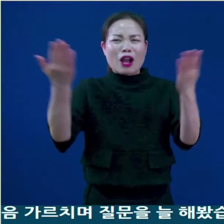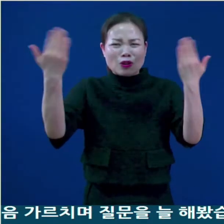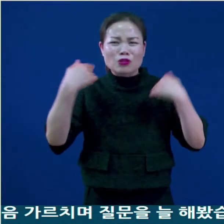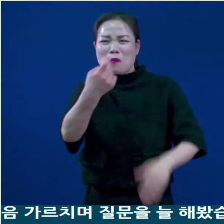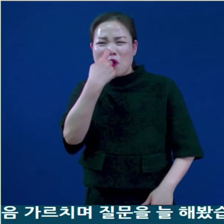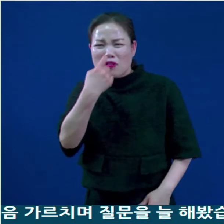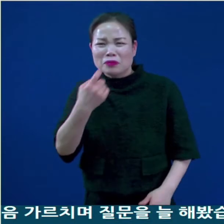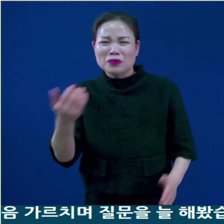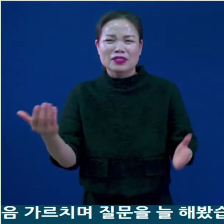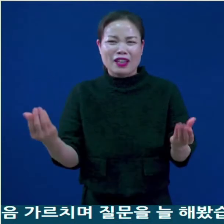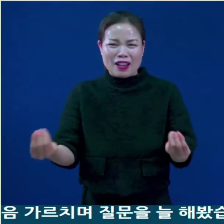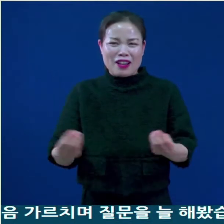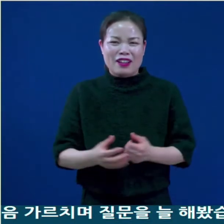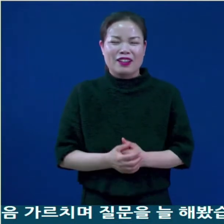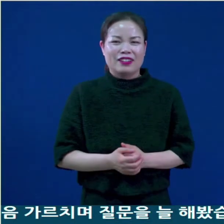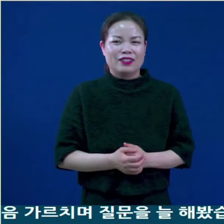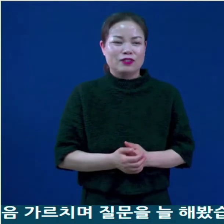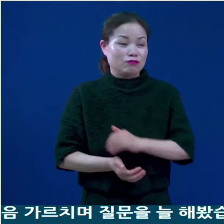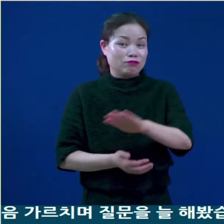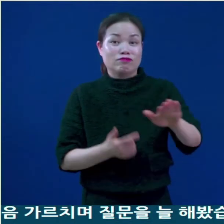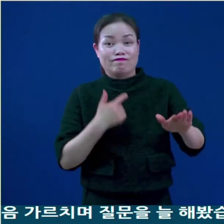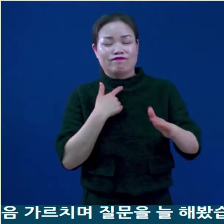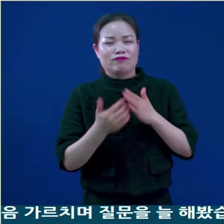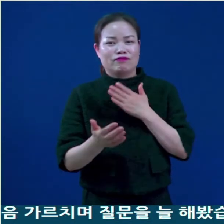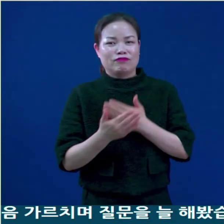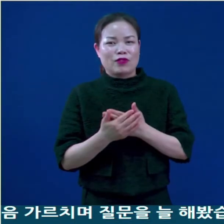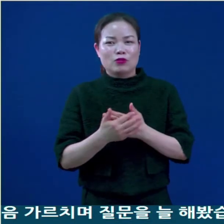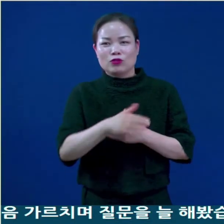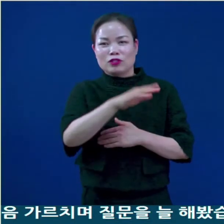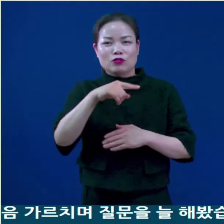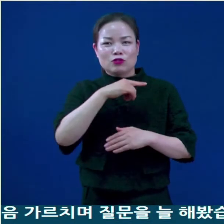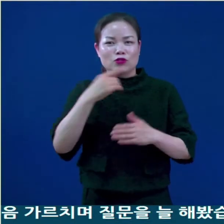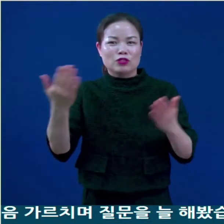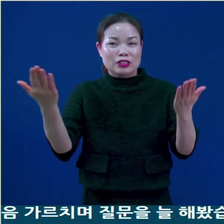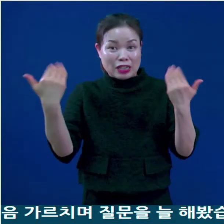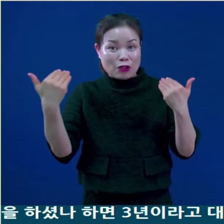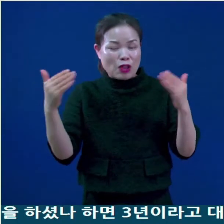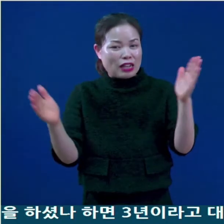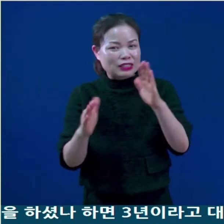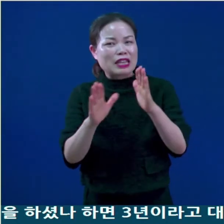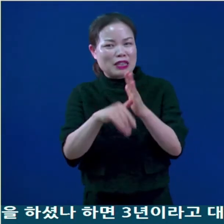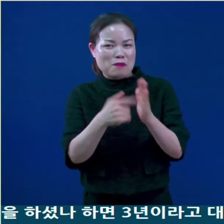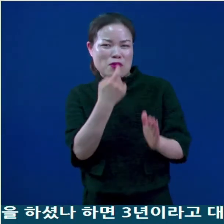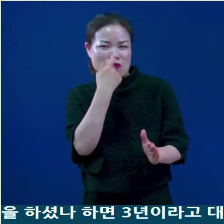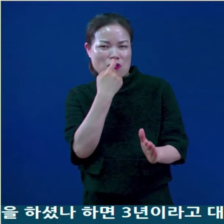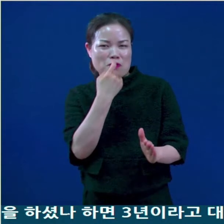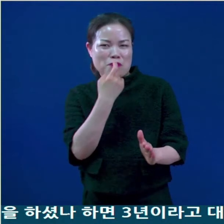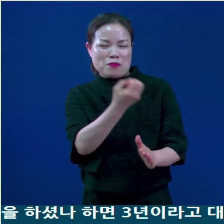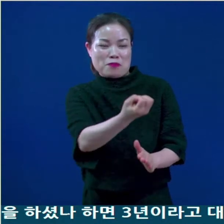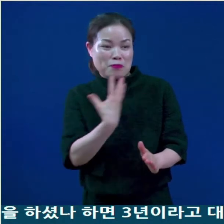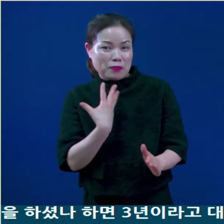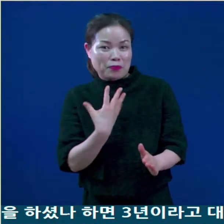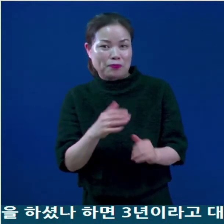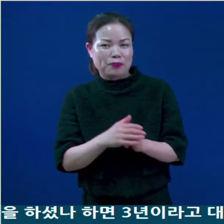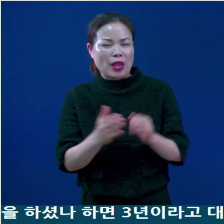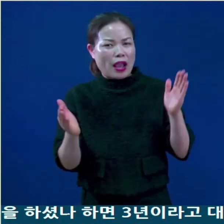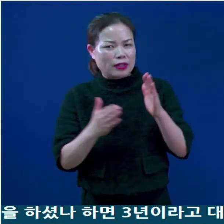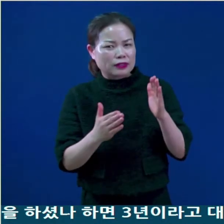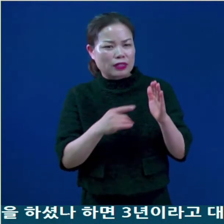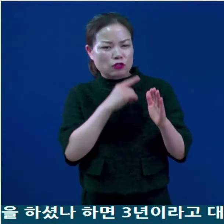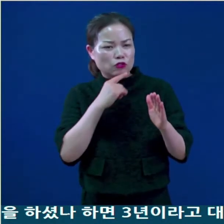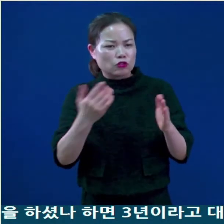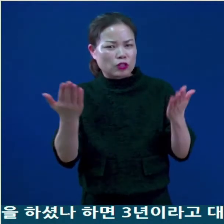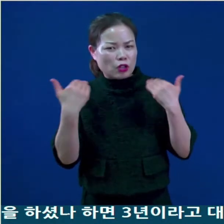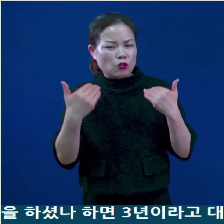그러더라고요. 우리도 그럴 거예요. 윤현주학교에서 배웠다고. 그런데 윤현주학교에서 가르치는 걸